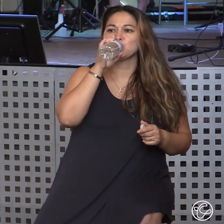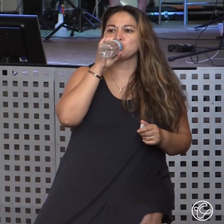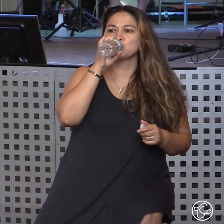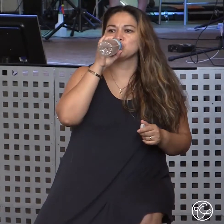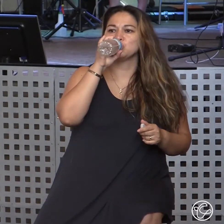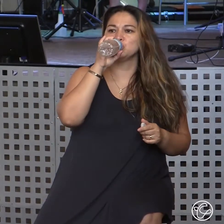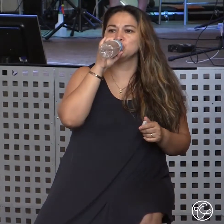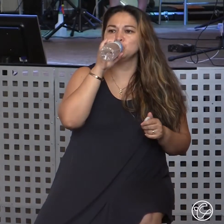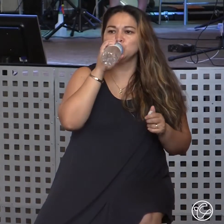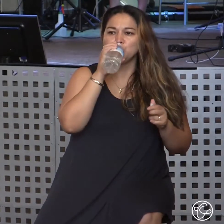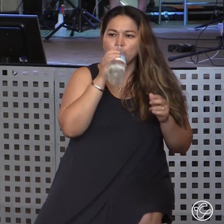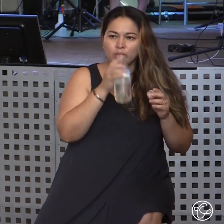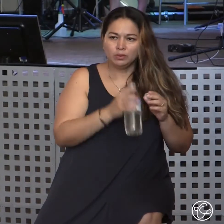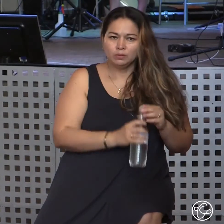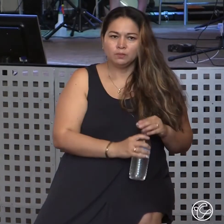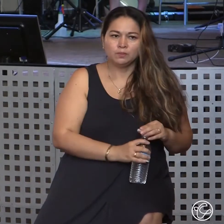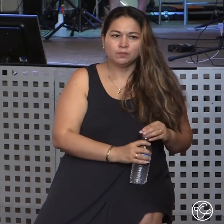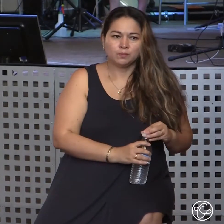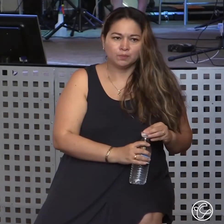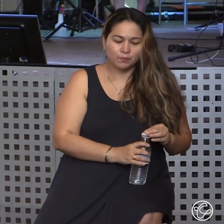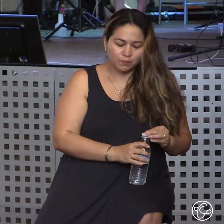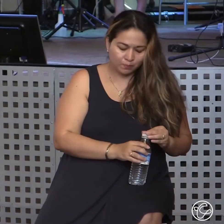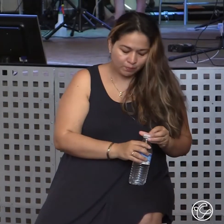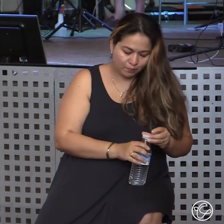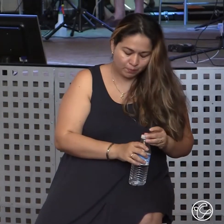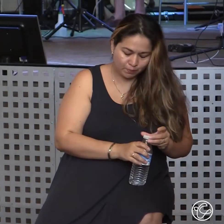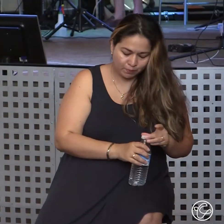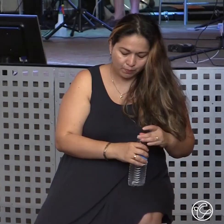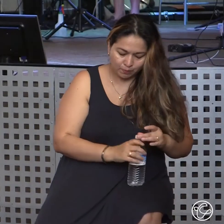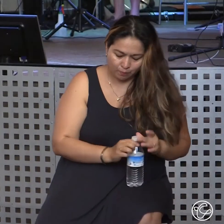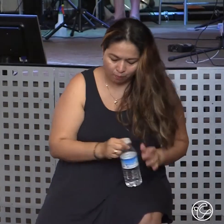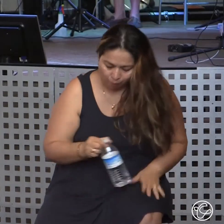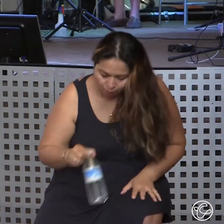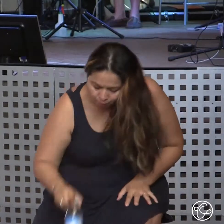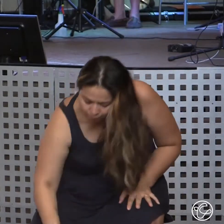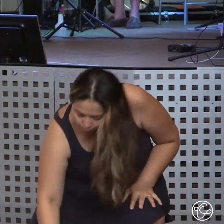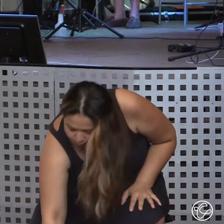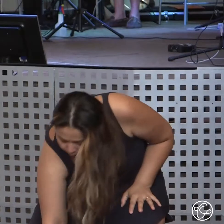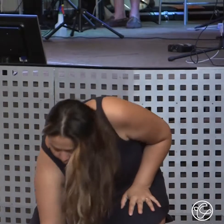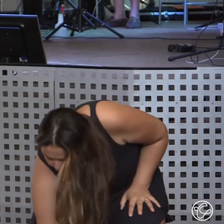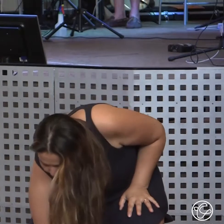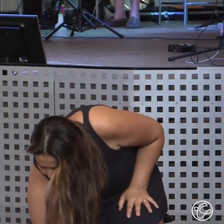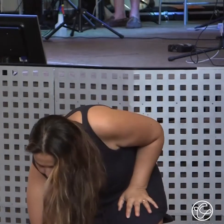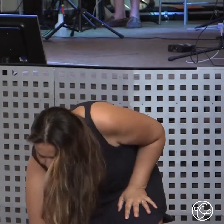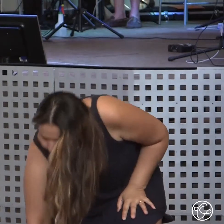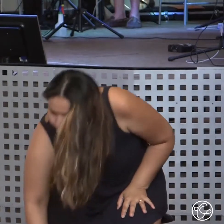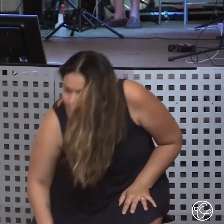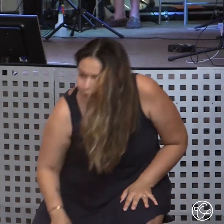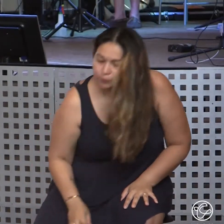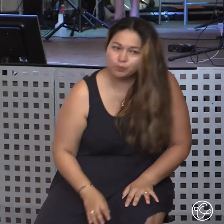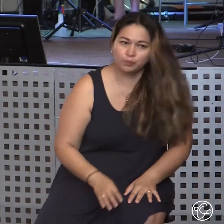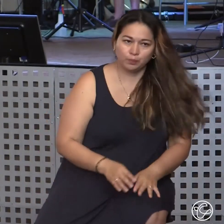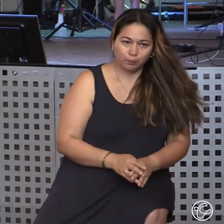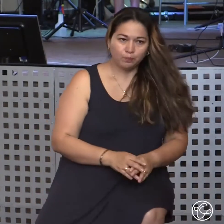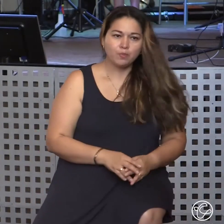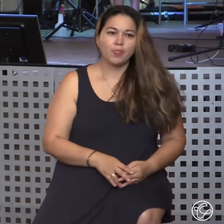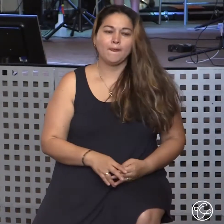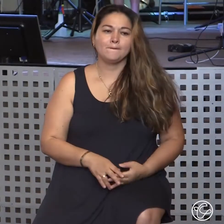Hijo, para que todos honren al Hijo.